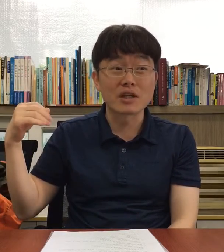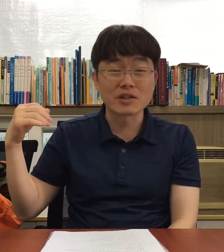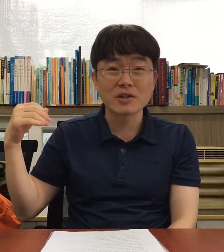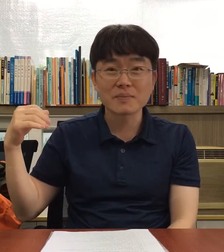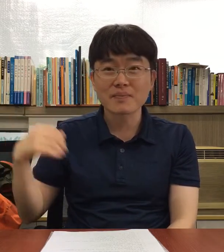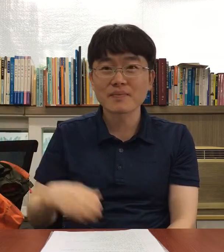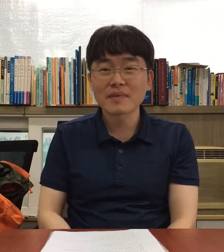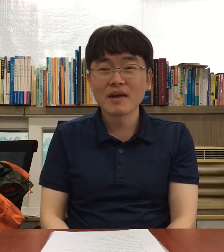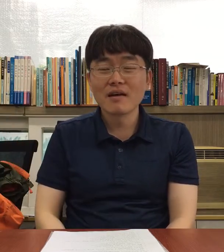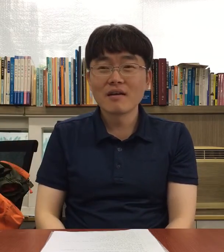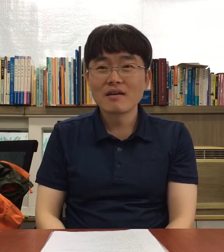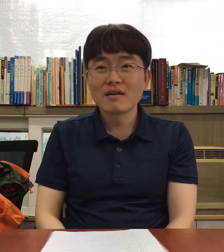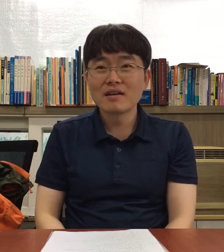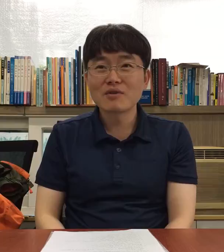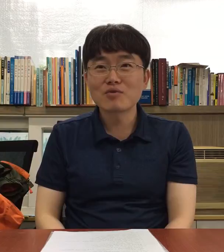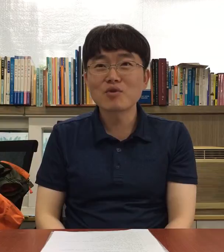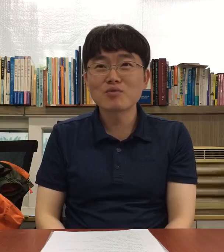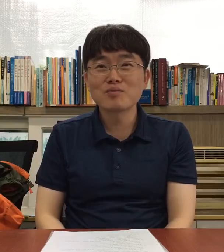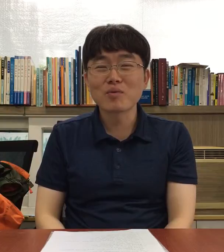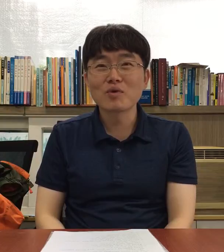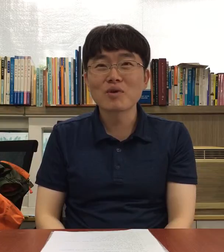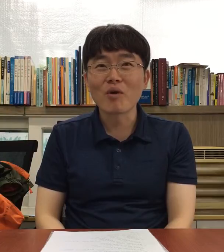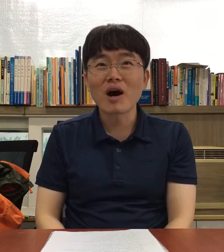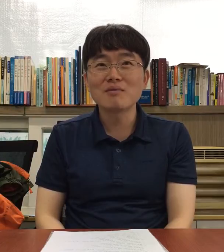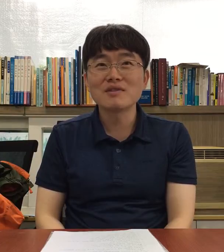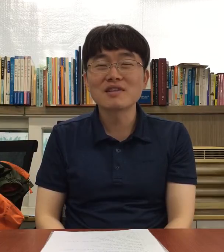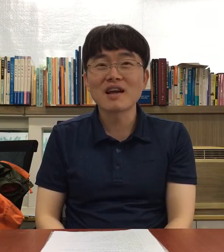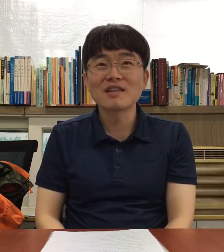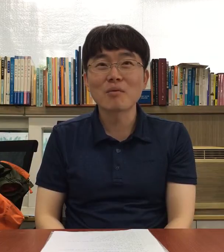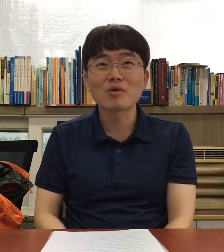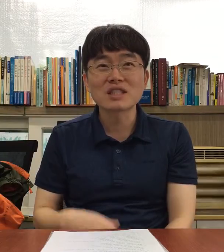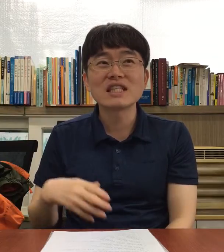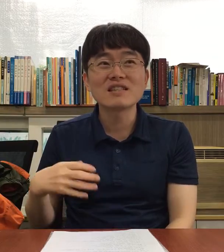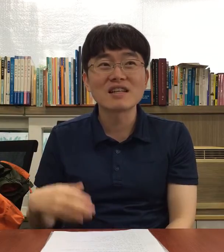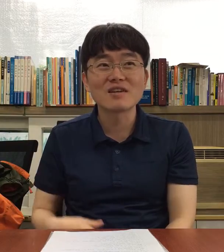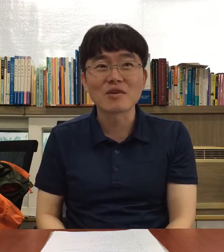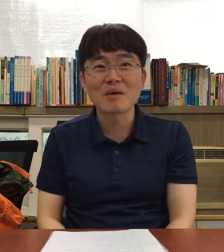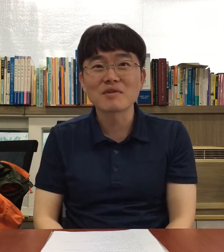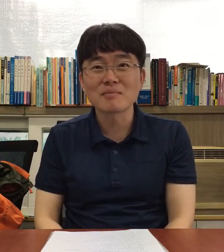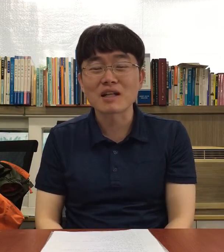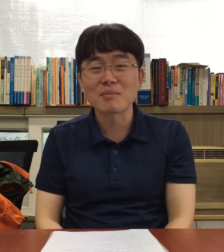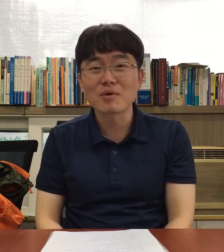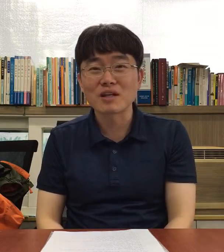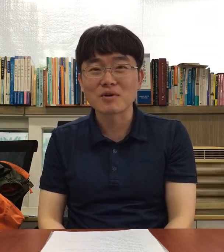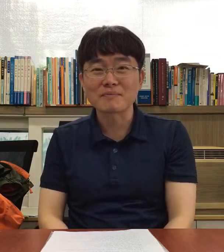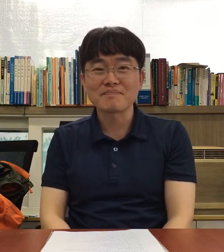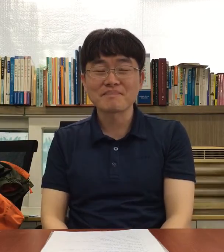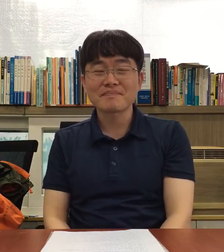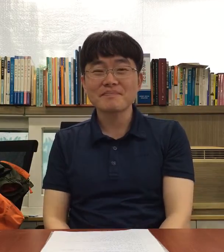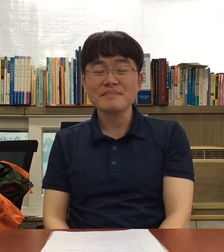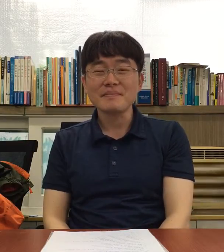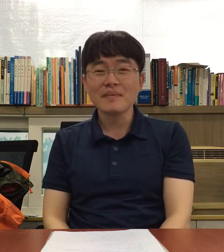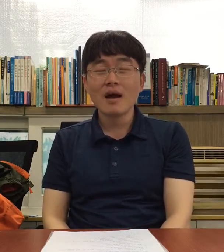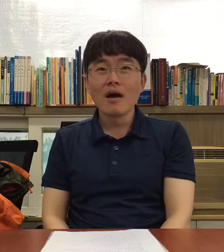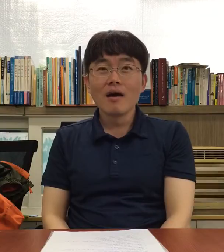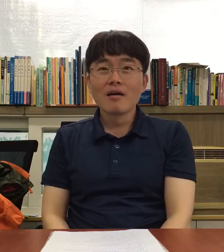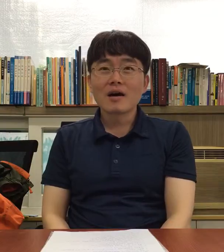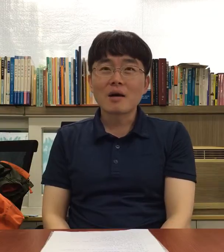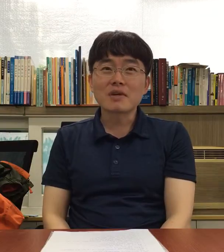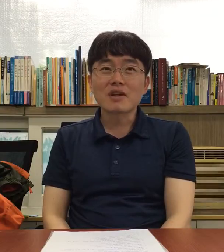부분이거든요. 이 주로 보통 영감을 이렇게 할 때 보통 시인들이 이런 영감들을 많이 표현하죠. 갑자기 이렇게